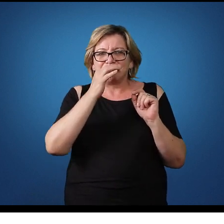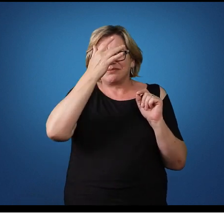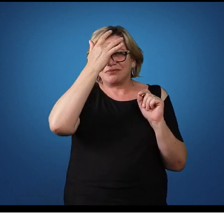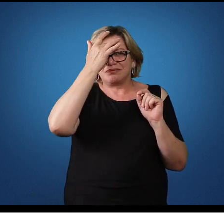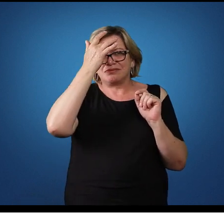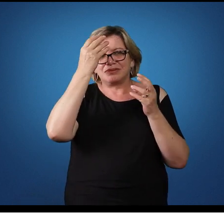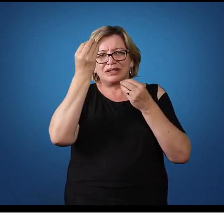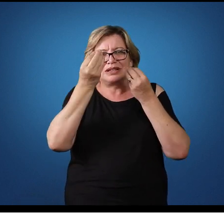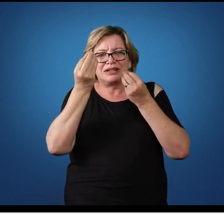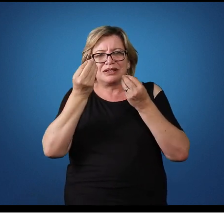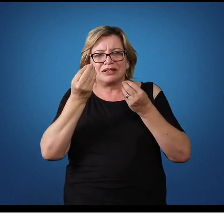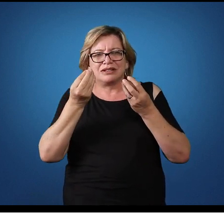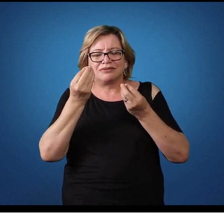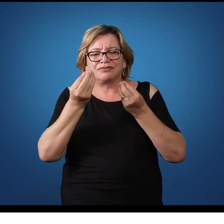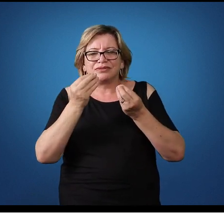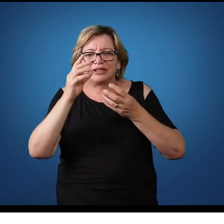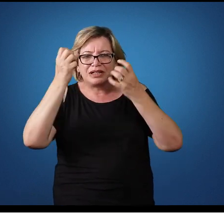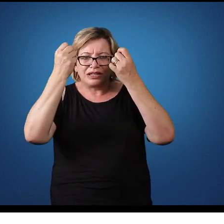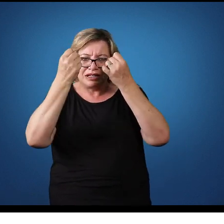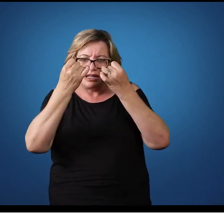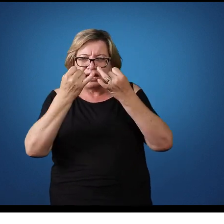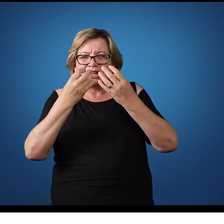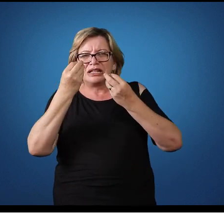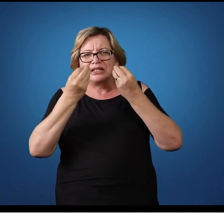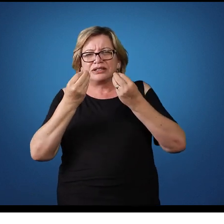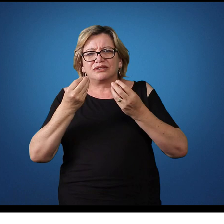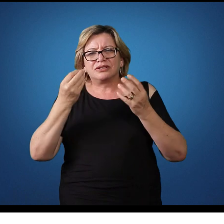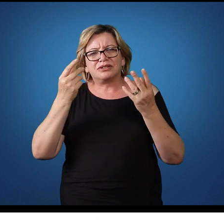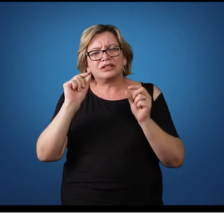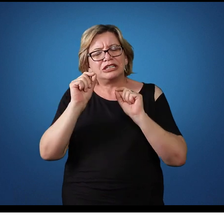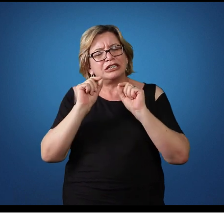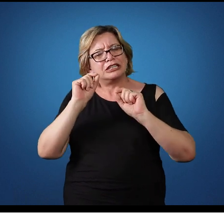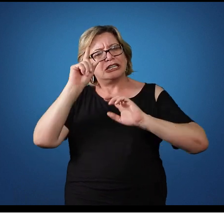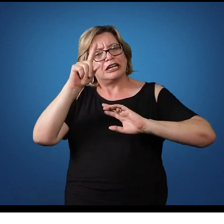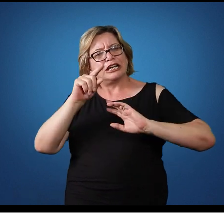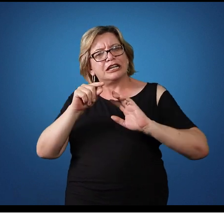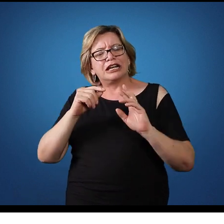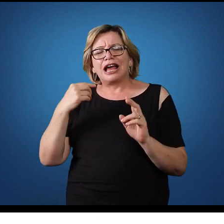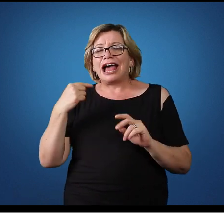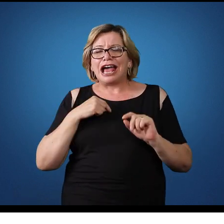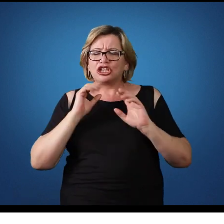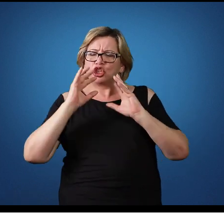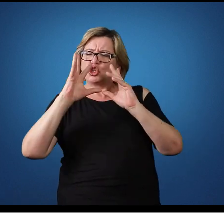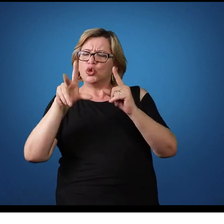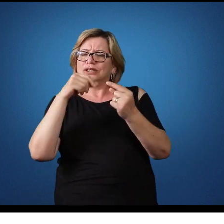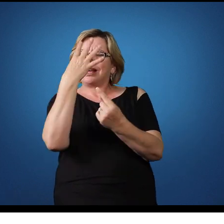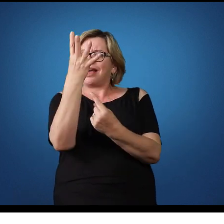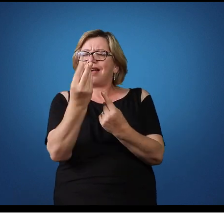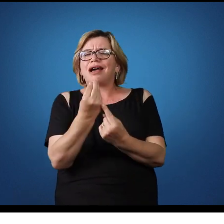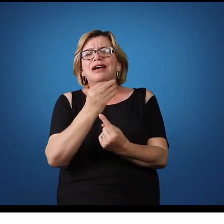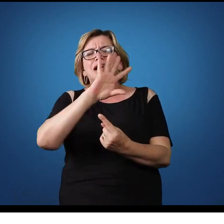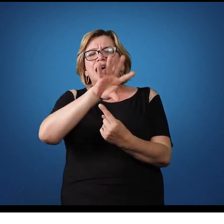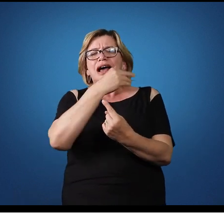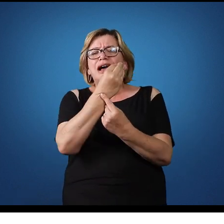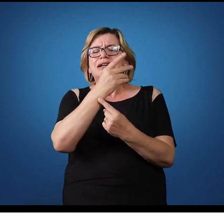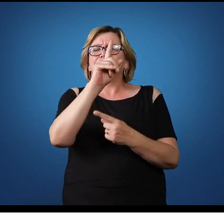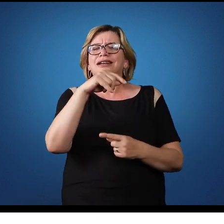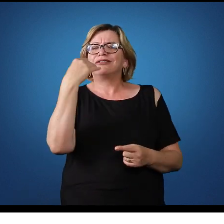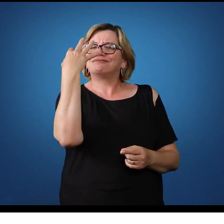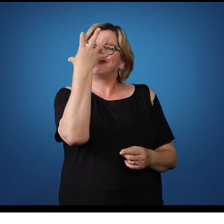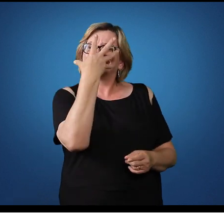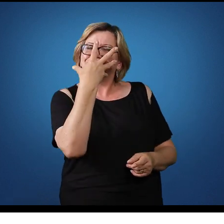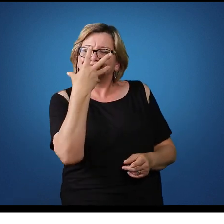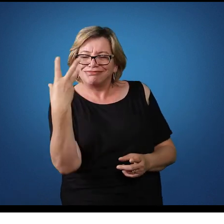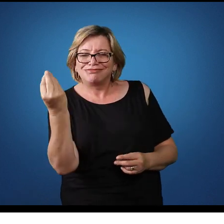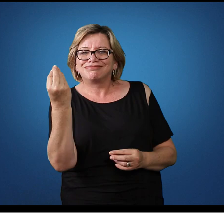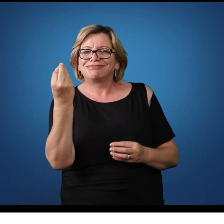a definições essencialistas de obra de arte muitas vezes se referem à beleza da obra de arte como sendo aquilo que torna